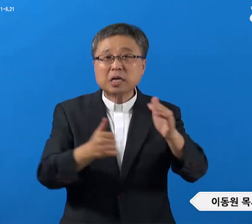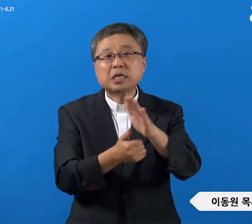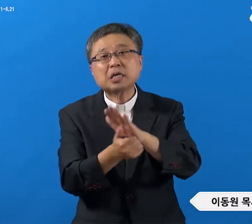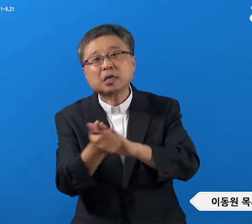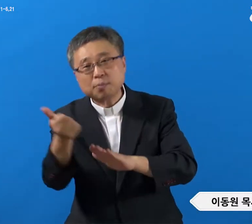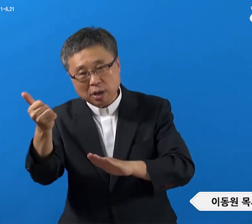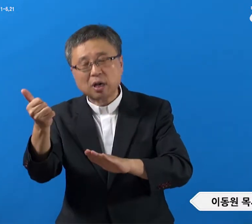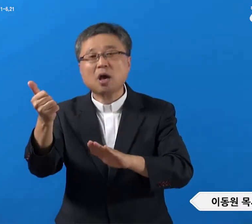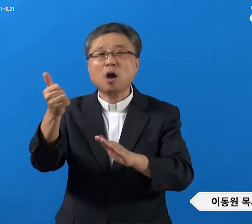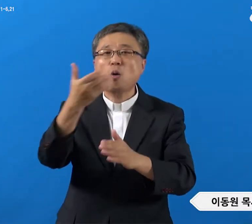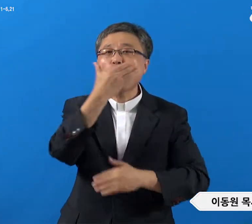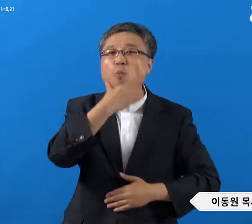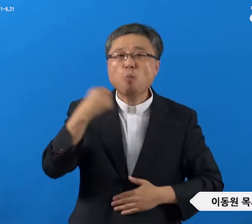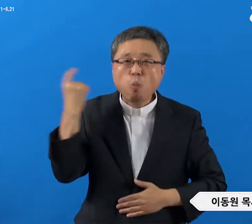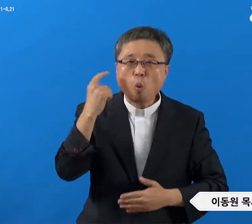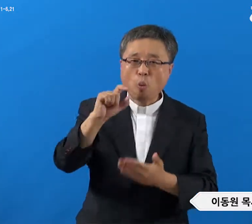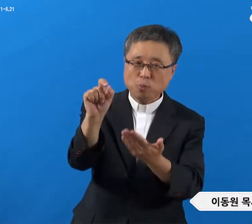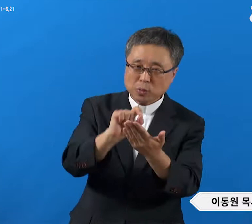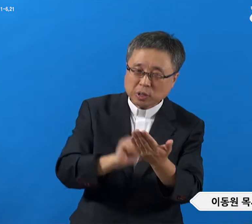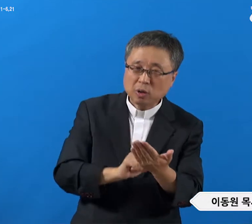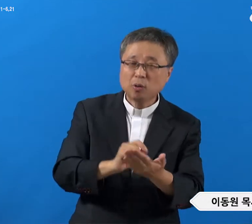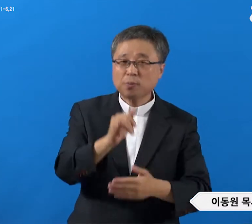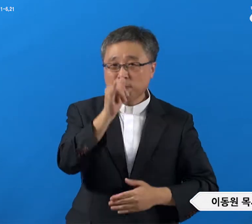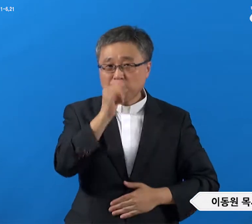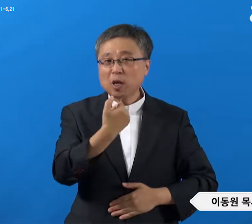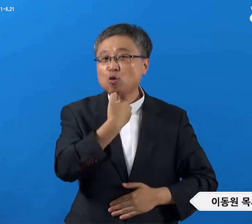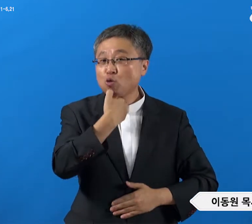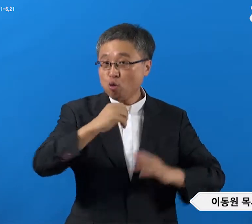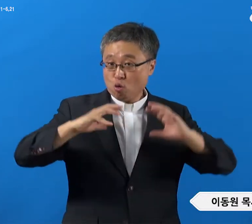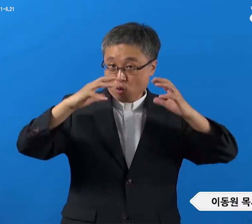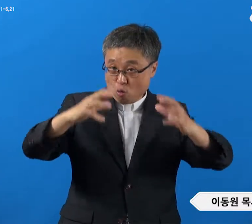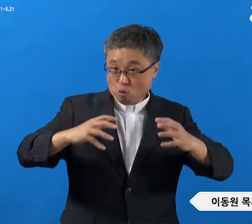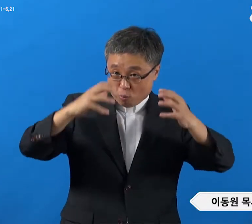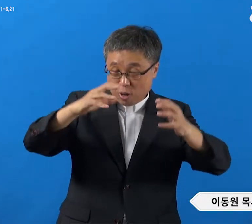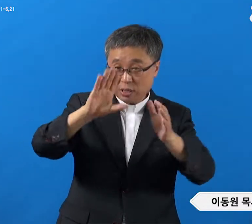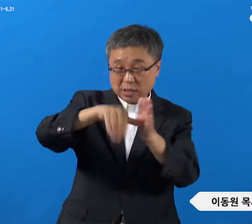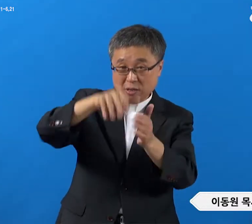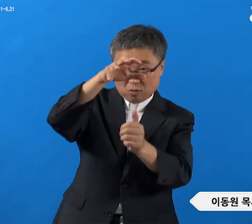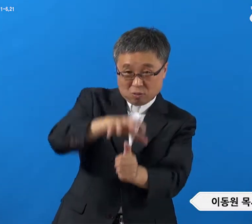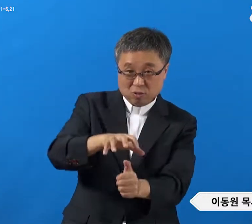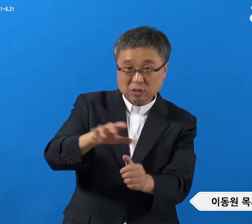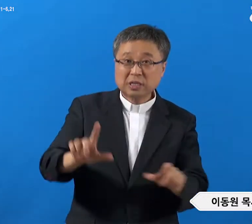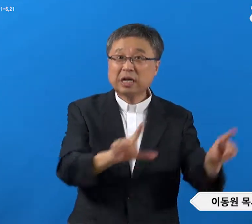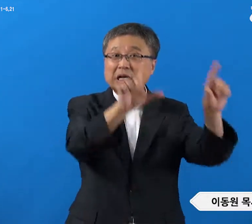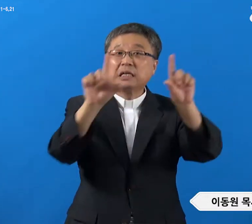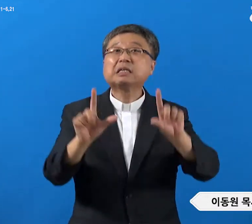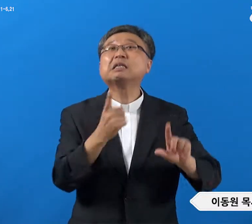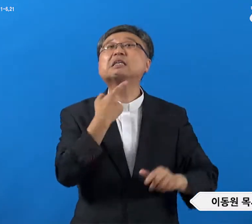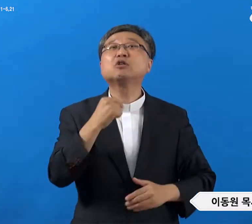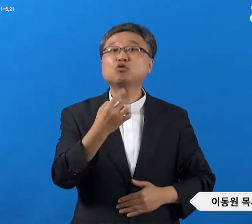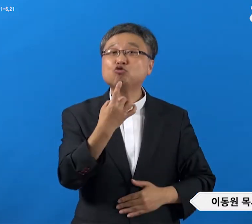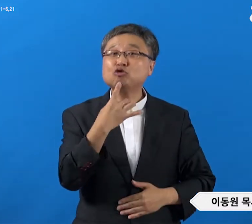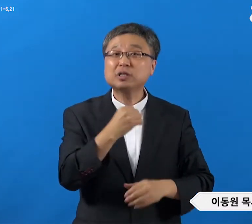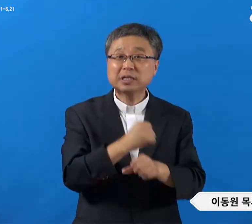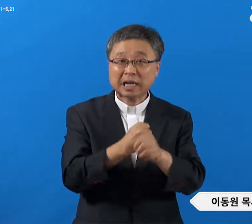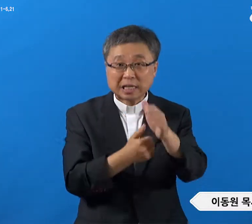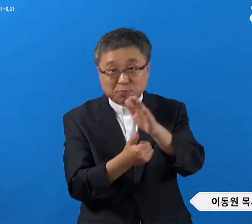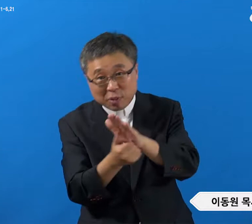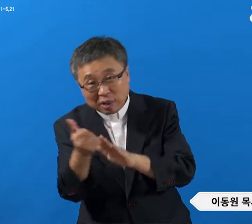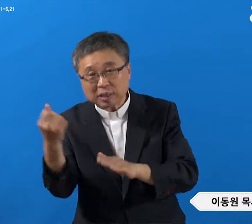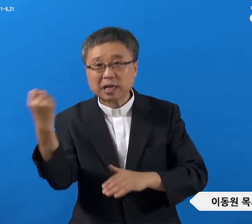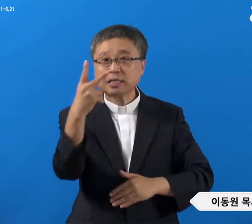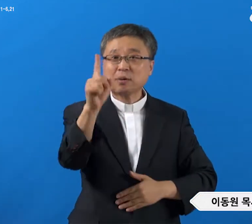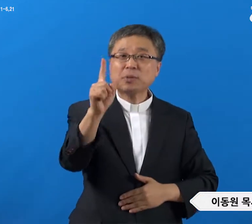복음서를 기록한 것입니다. 로마 제국에 눌려 살던 그들의 유일한 희망은 다시 한번 그들이